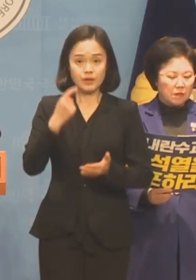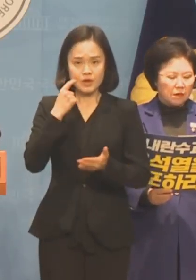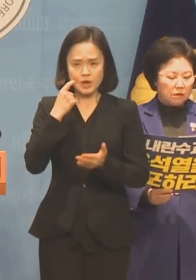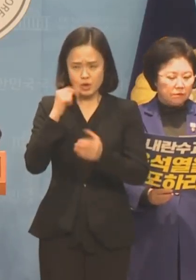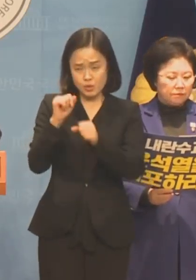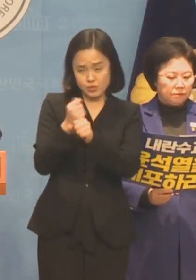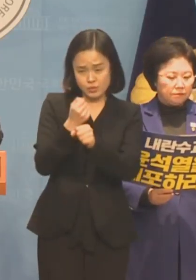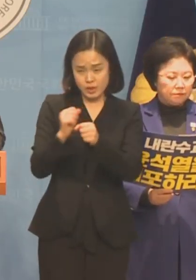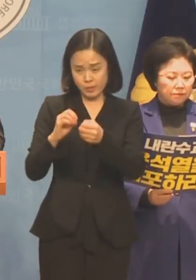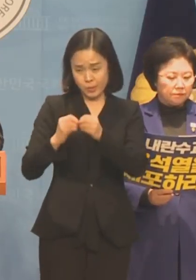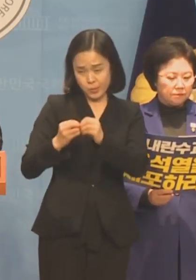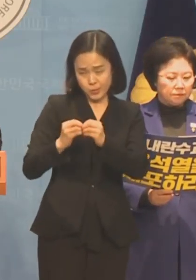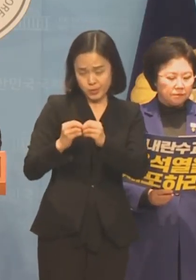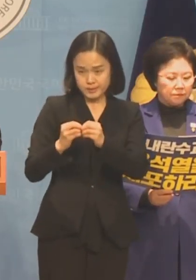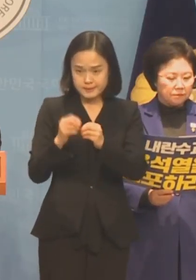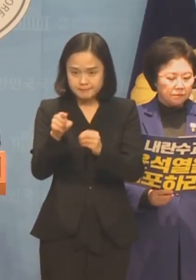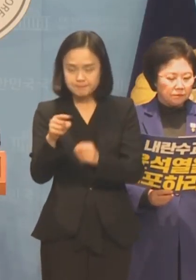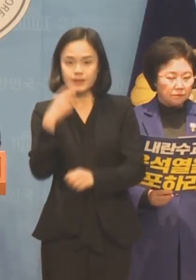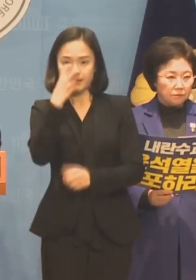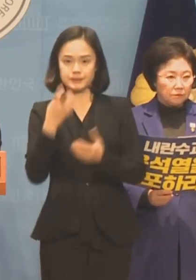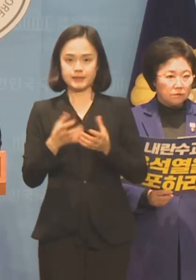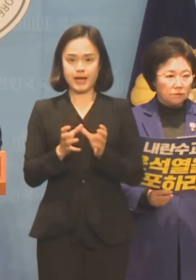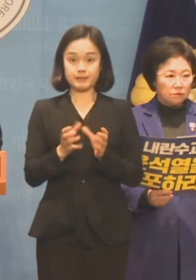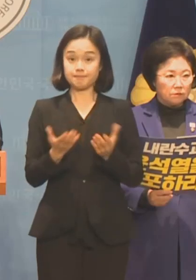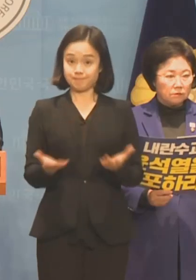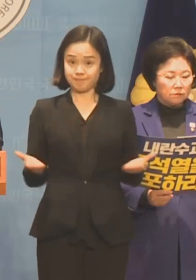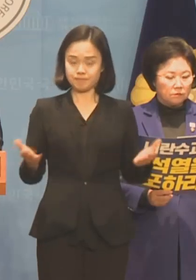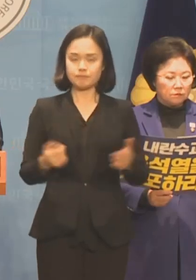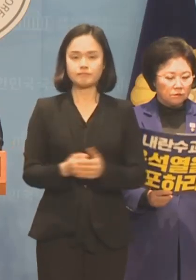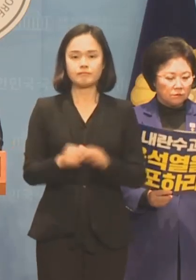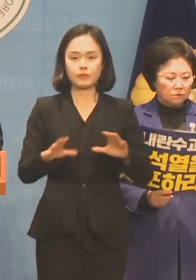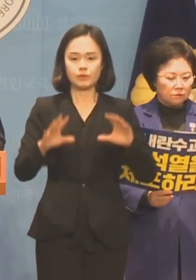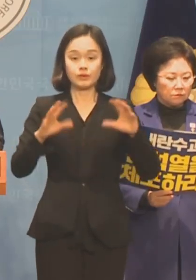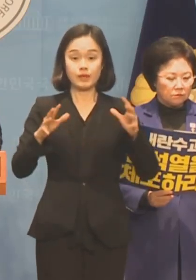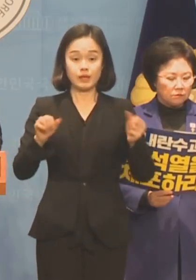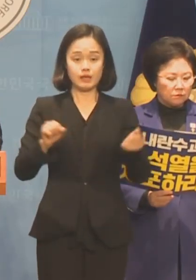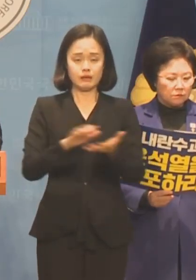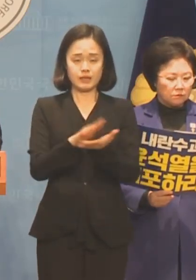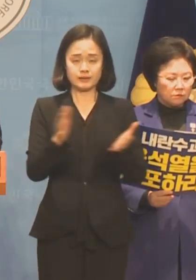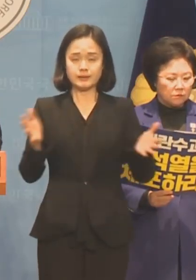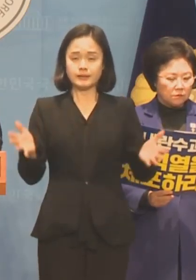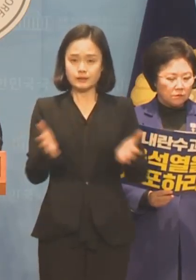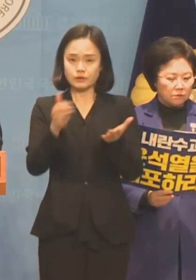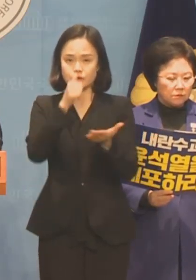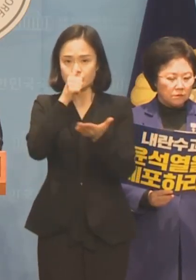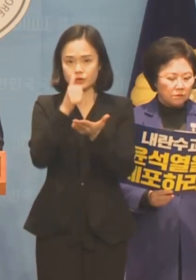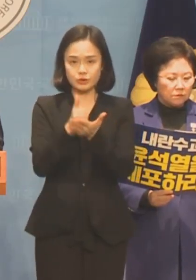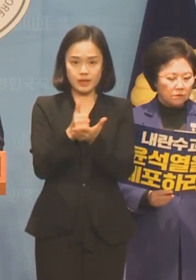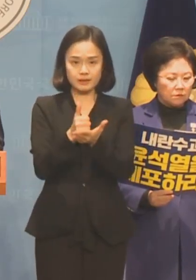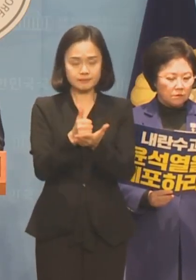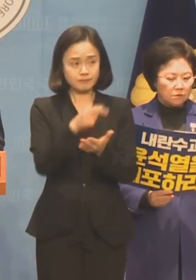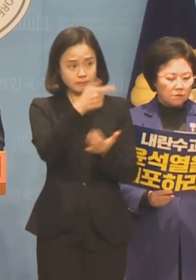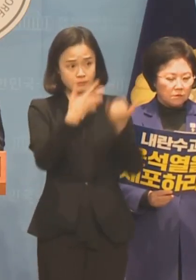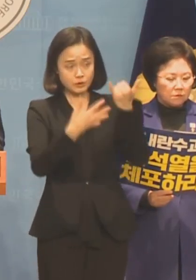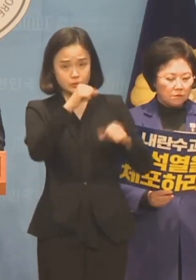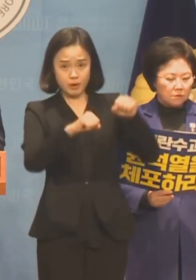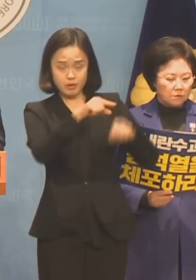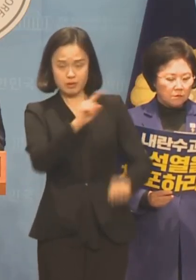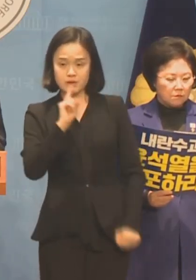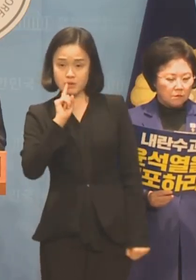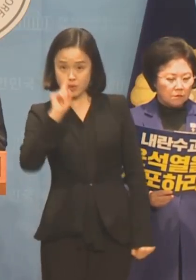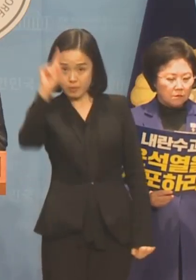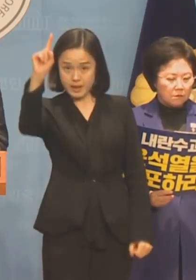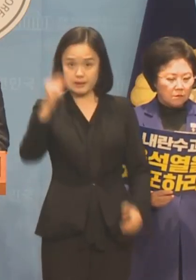감시단은 오늘 내란 선전죄 혐의 고발을 시작으로 헌법 질서를 지키고 민주주의를 수호하기